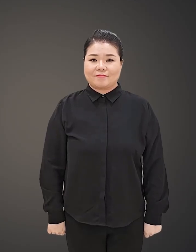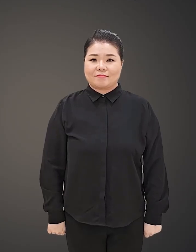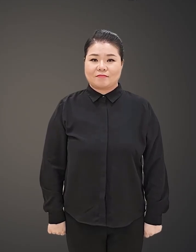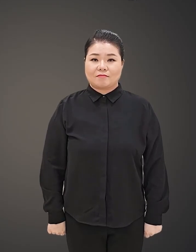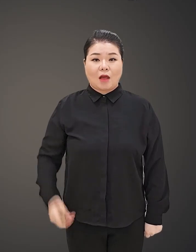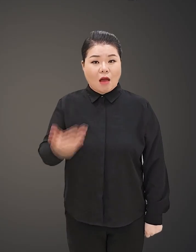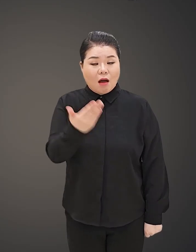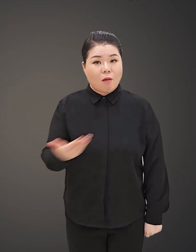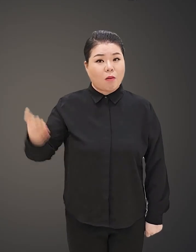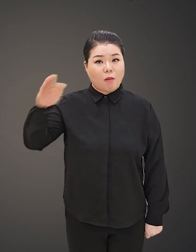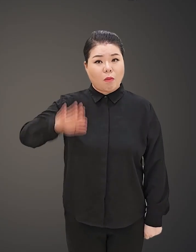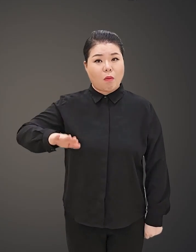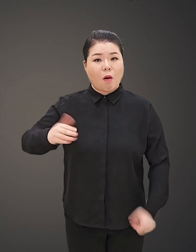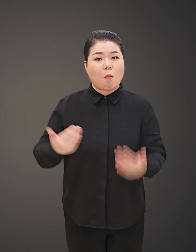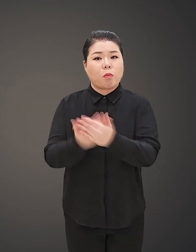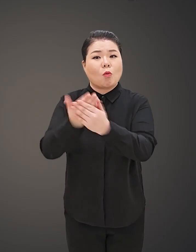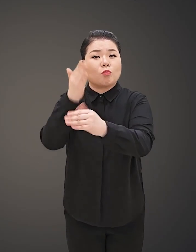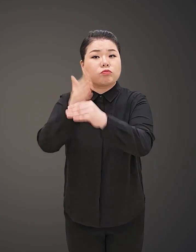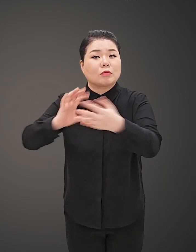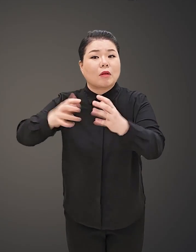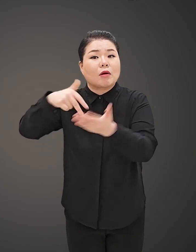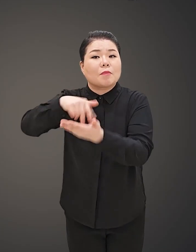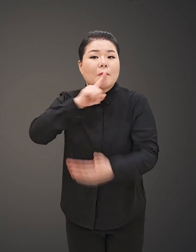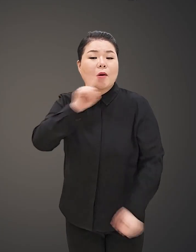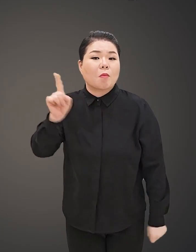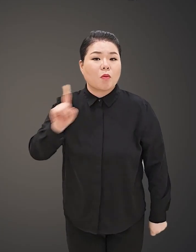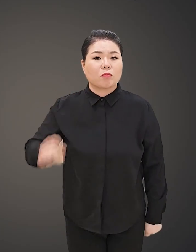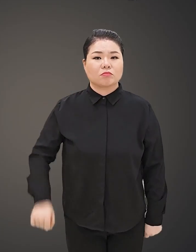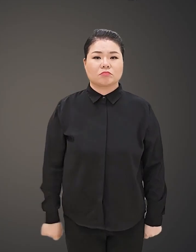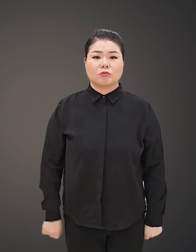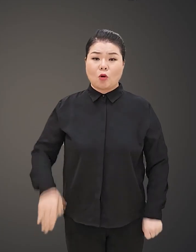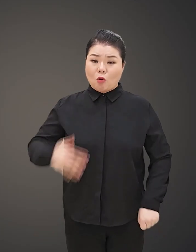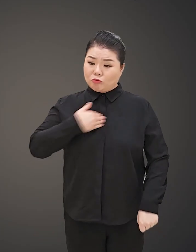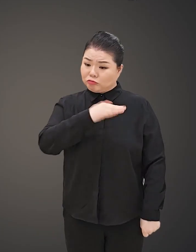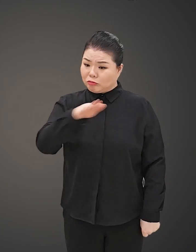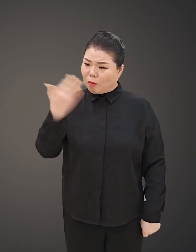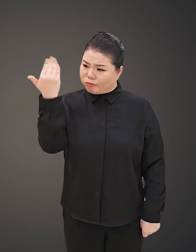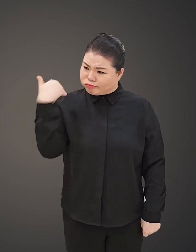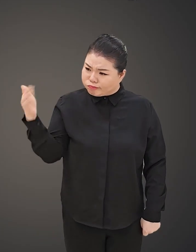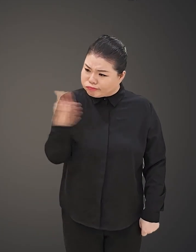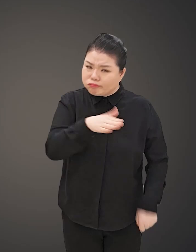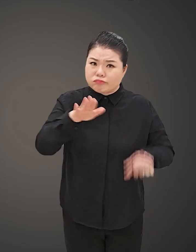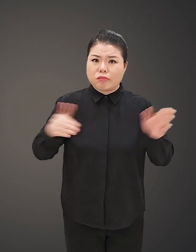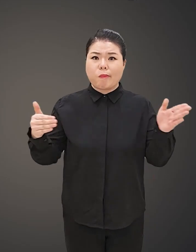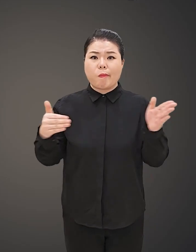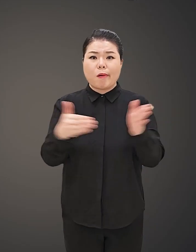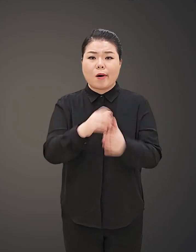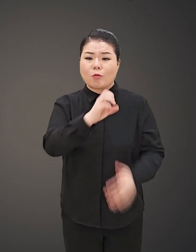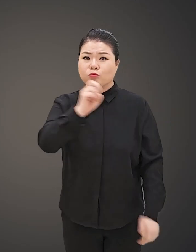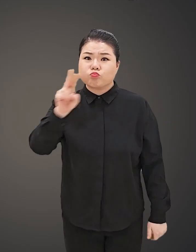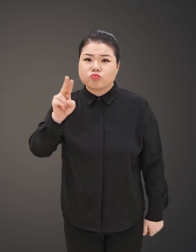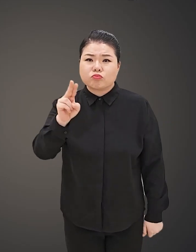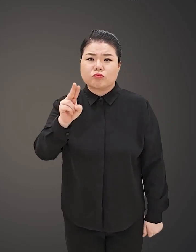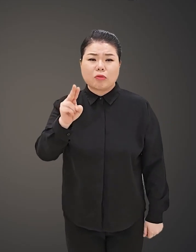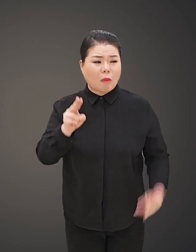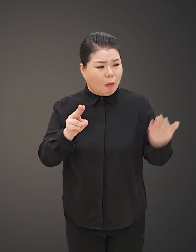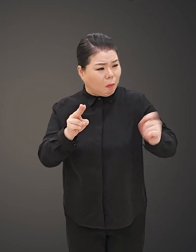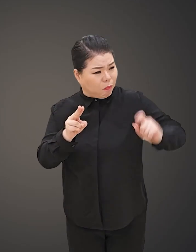그럼 저개발국이 말하죠. 우리가 지금껏 내놓은 온실가스는 사실 얼마 되지